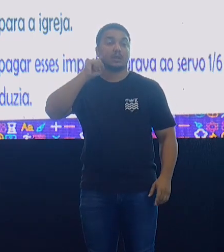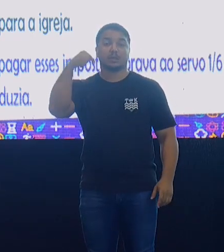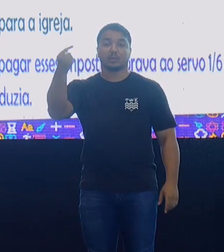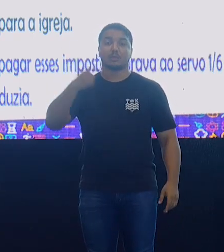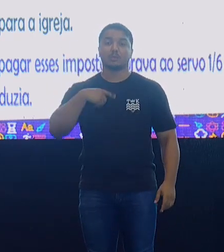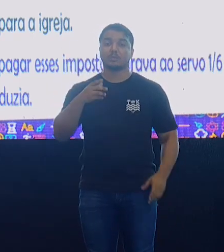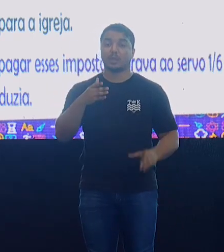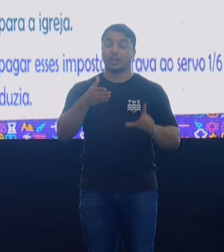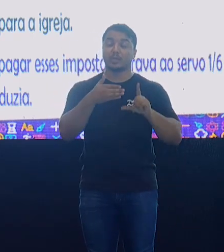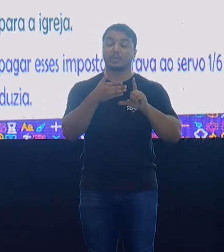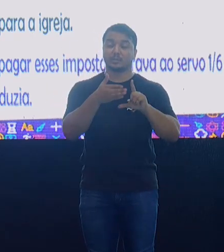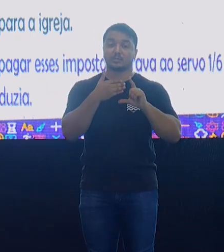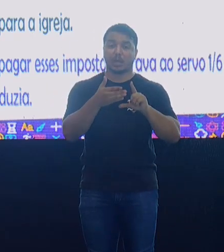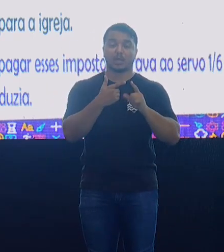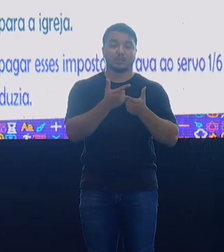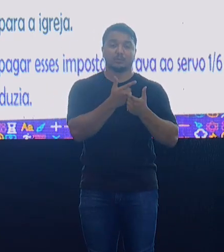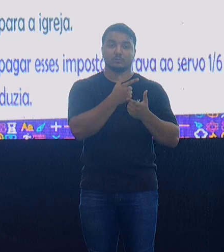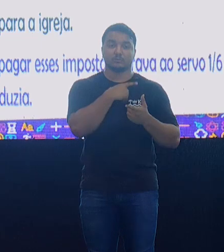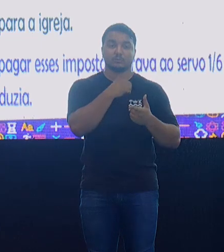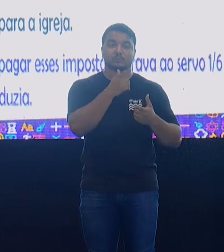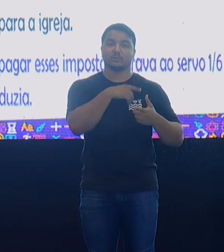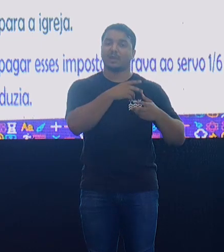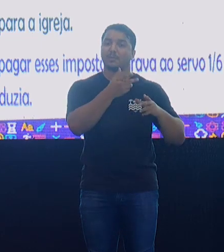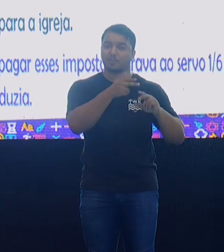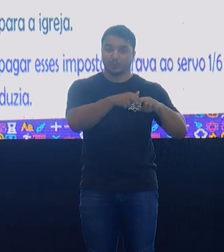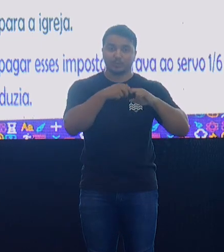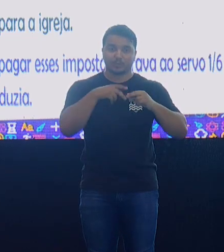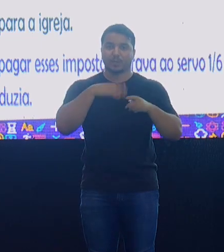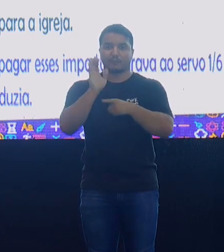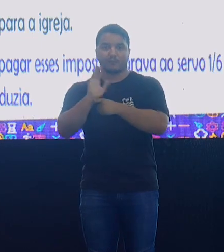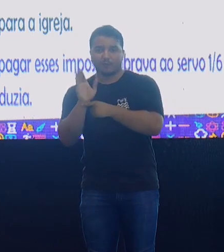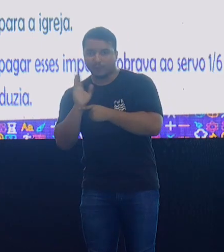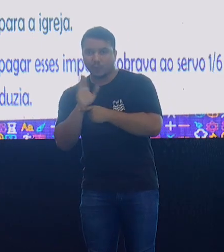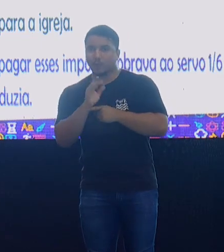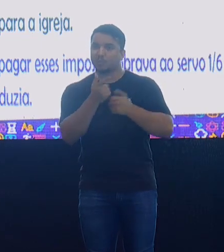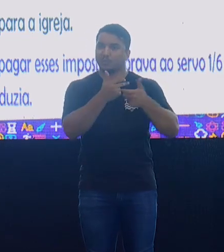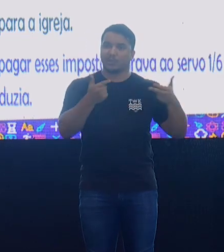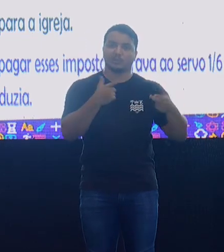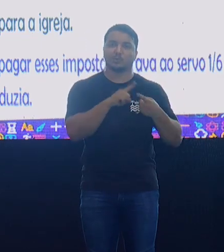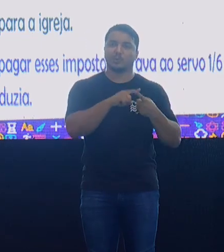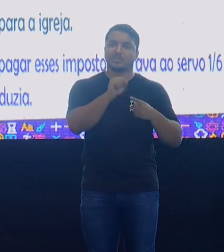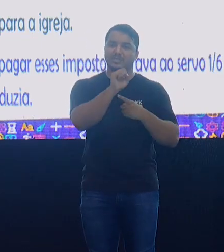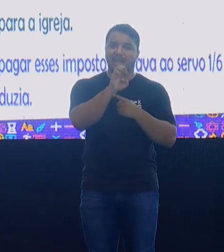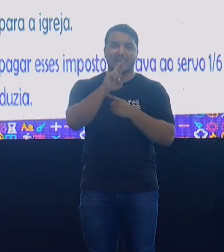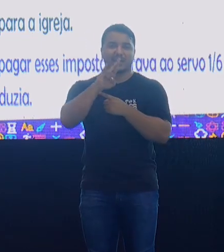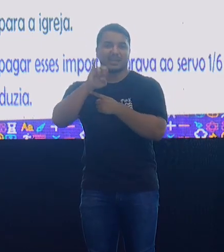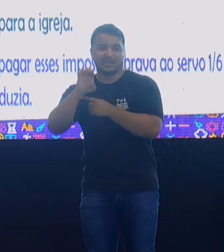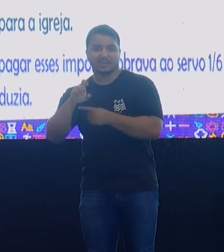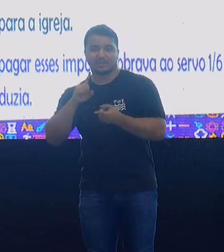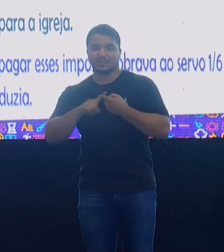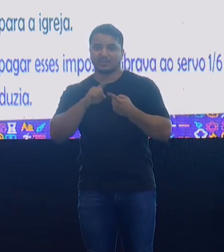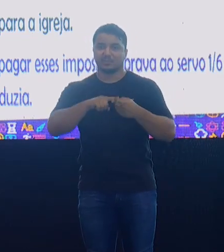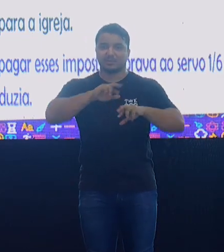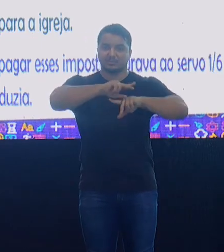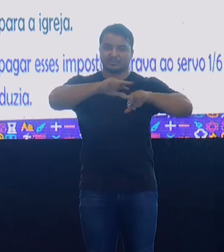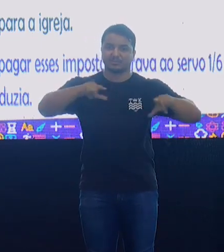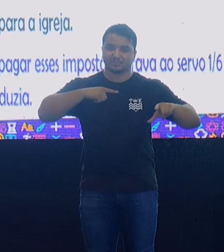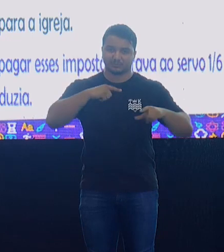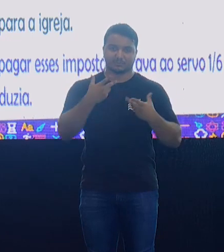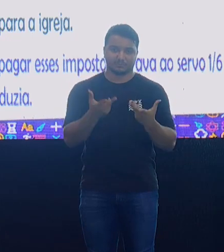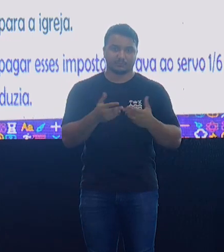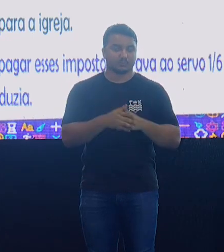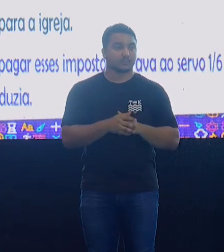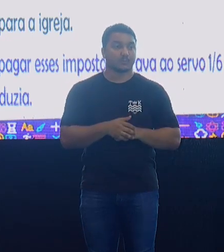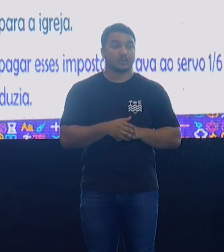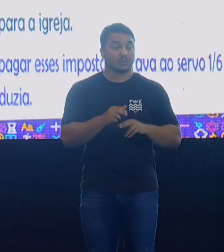num seriado. É por isso que filmes e séries são formas interessantes de você estudar. Vai aí